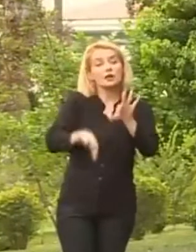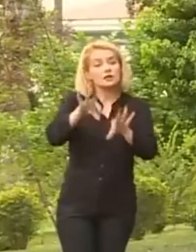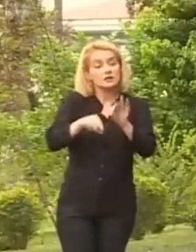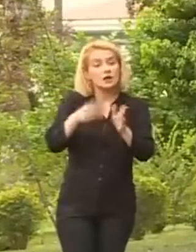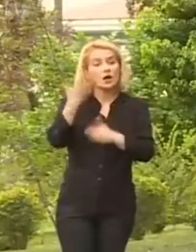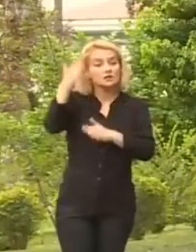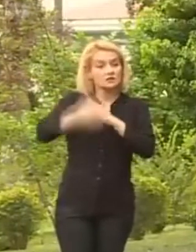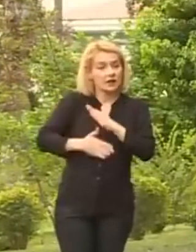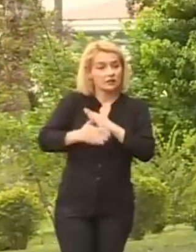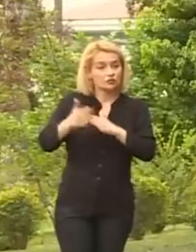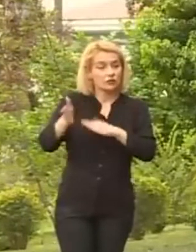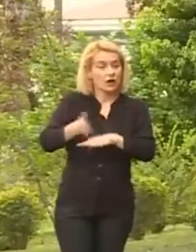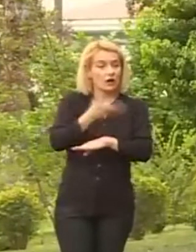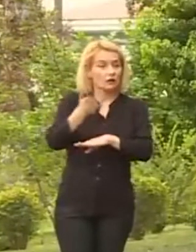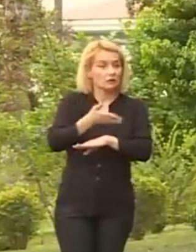завршувањето на